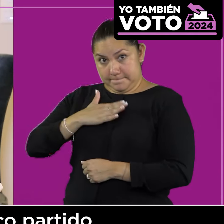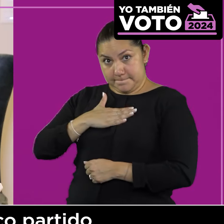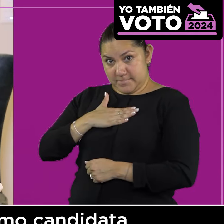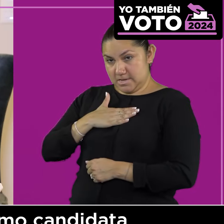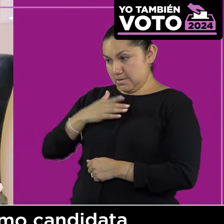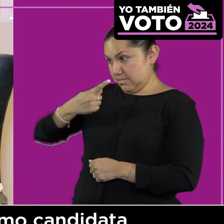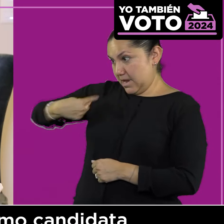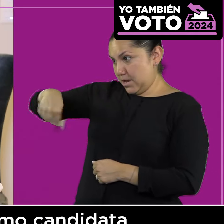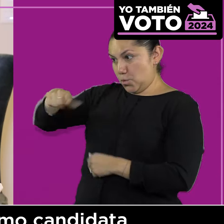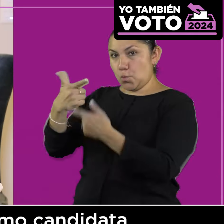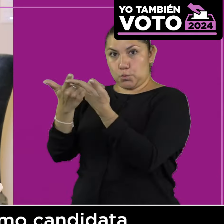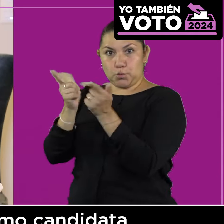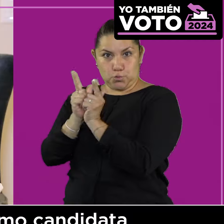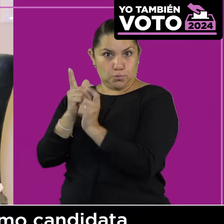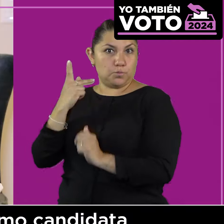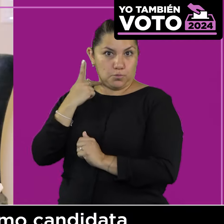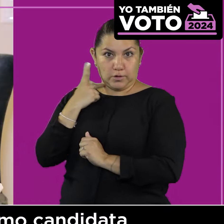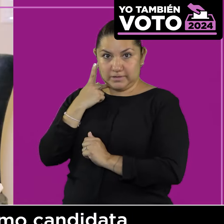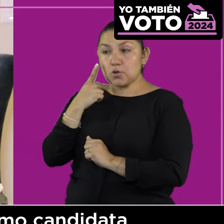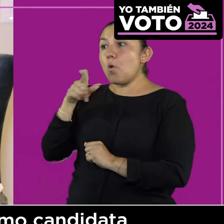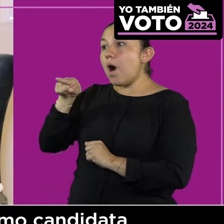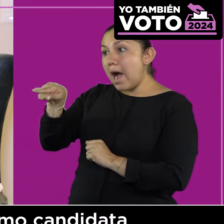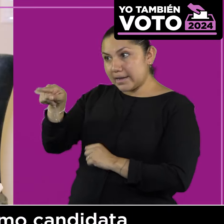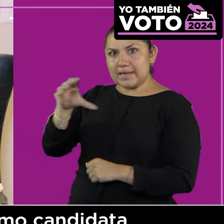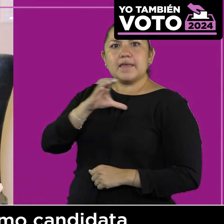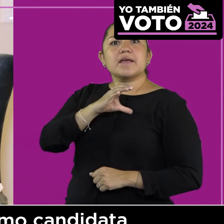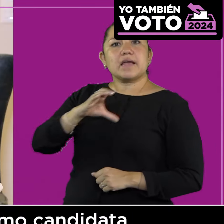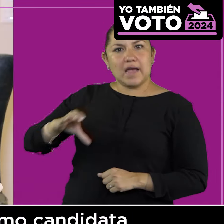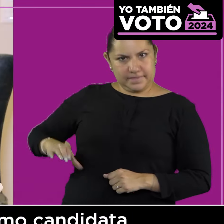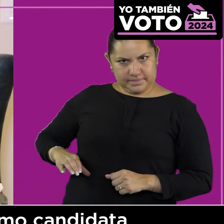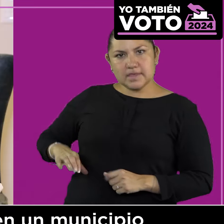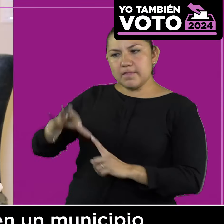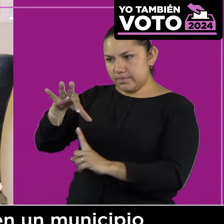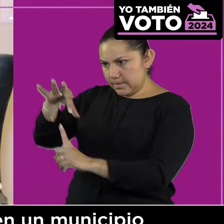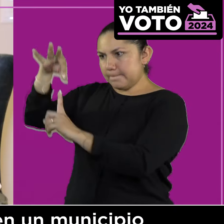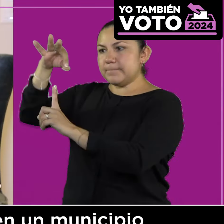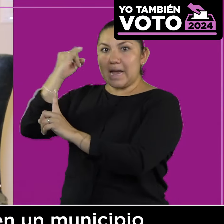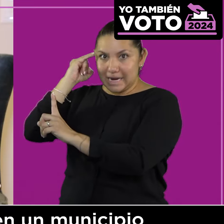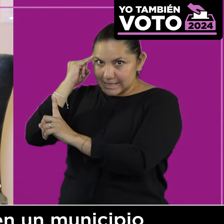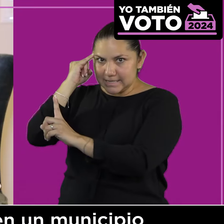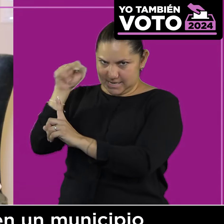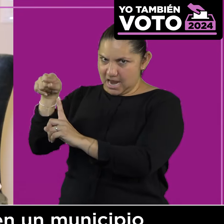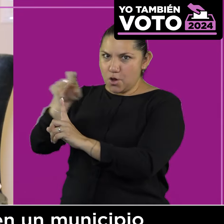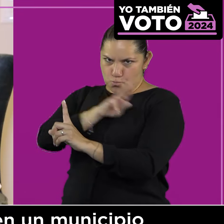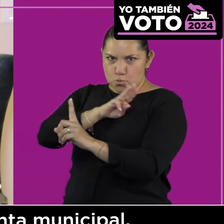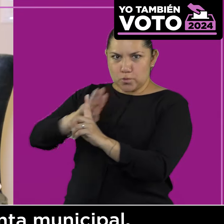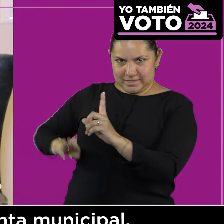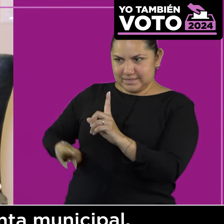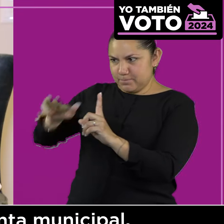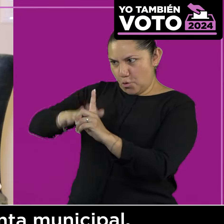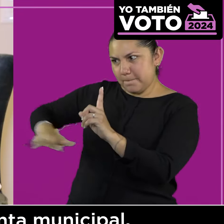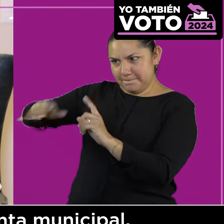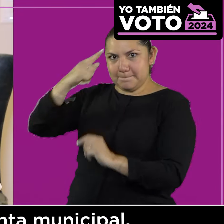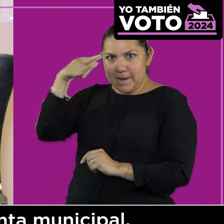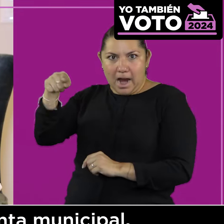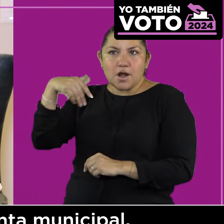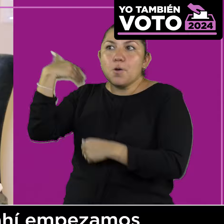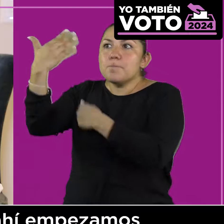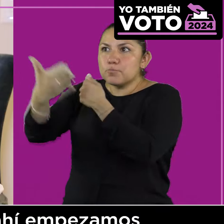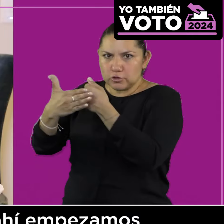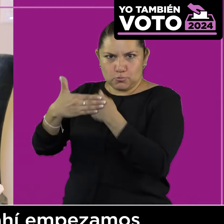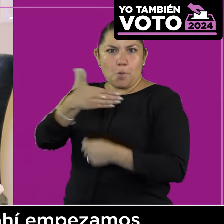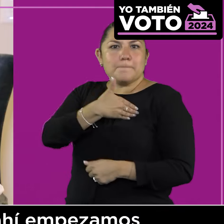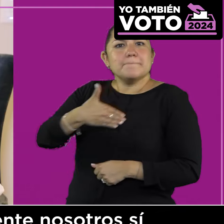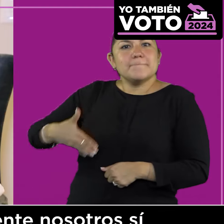partido que puso como candidata una indígena en un municipio para presidenta municipal